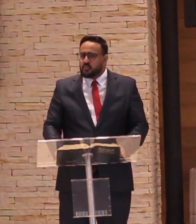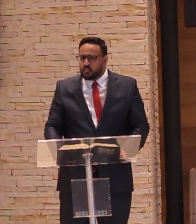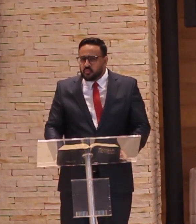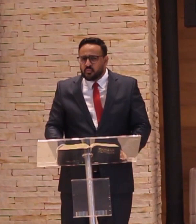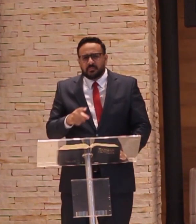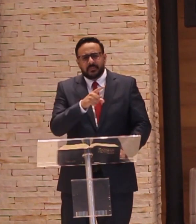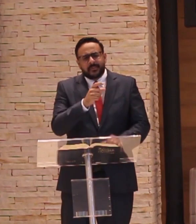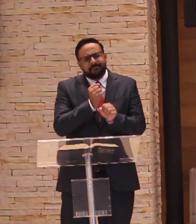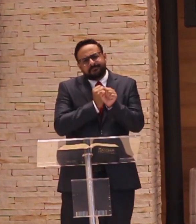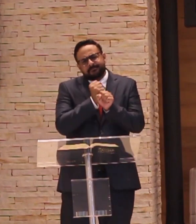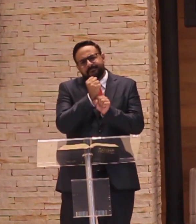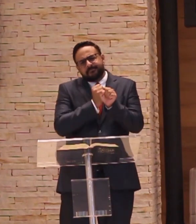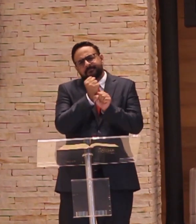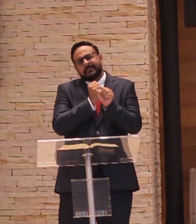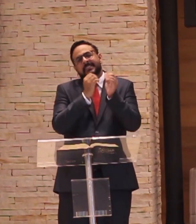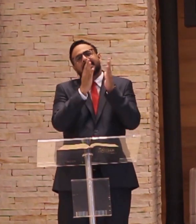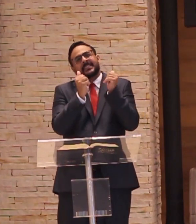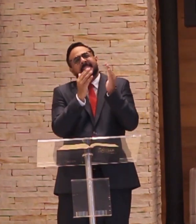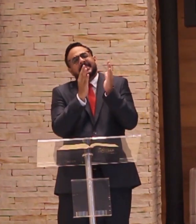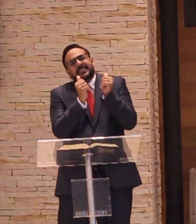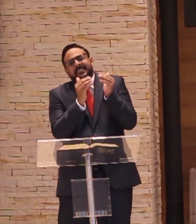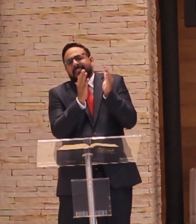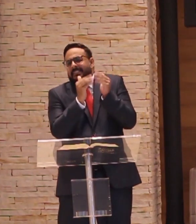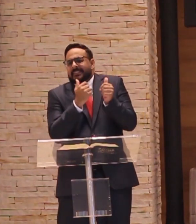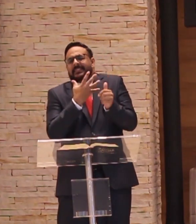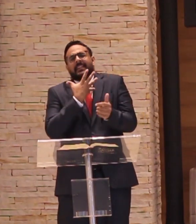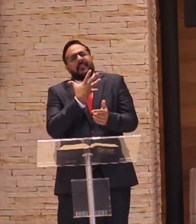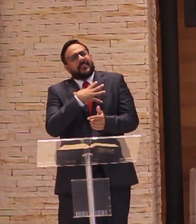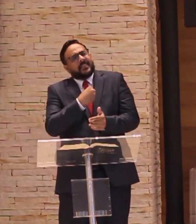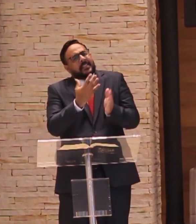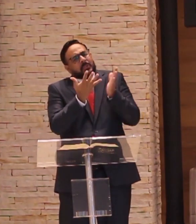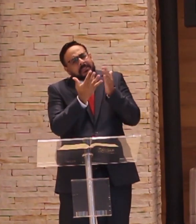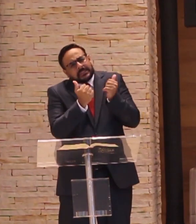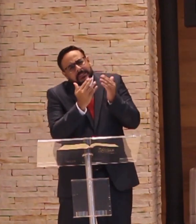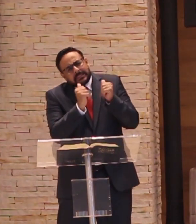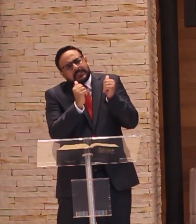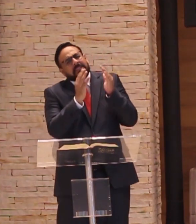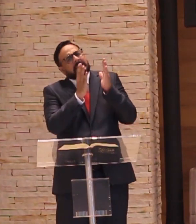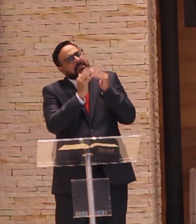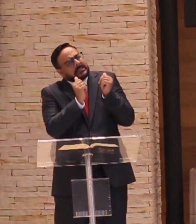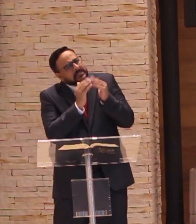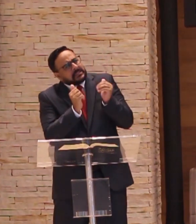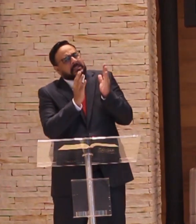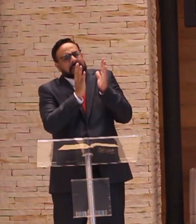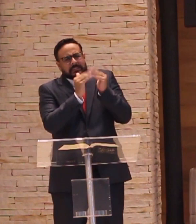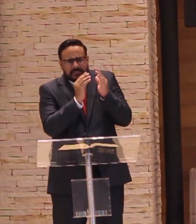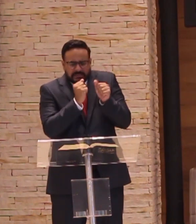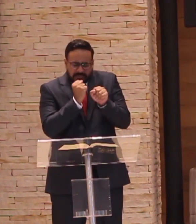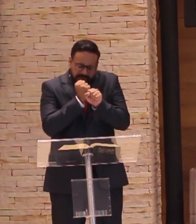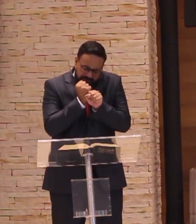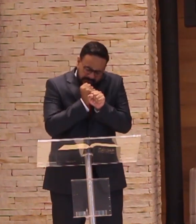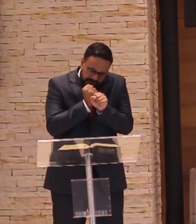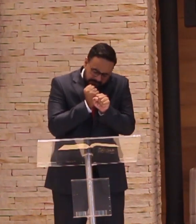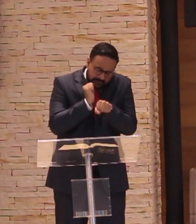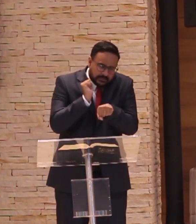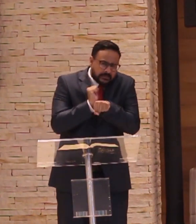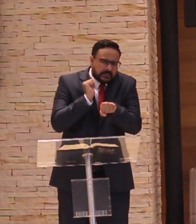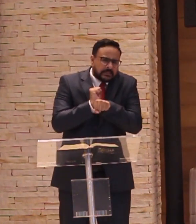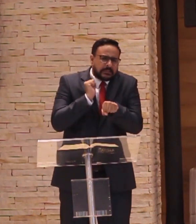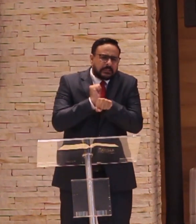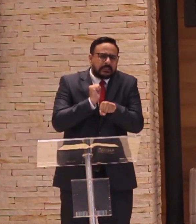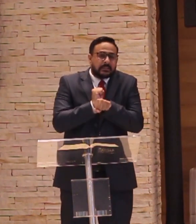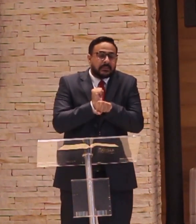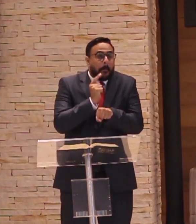imaginar o que sentiu Abraão. Muitos anos clamando a Deus, pedindo a Deus um